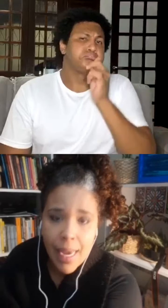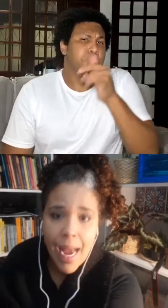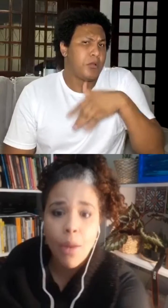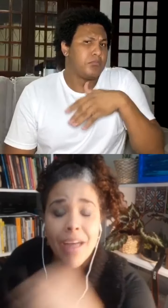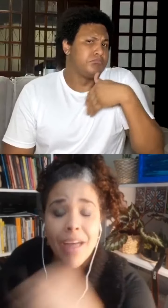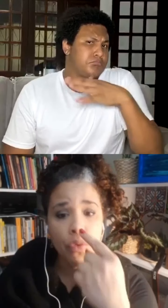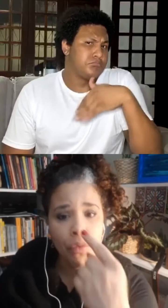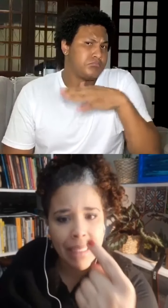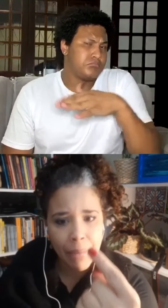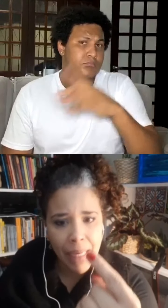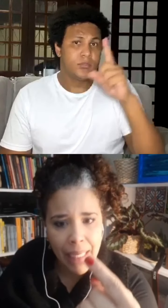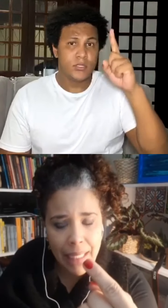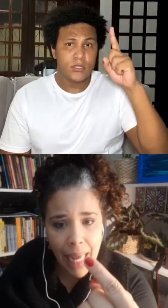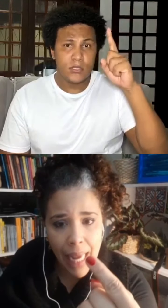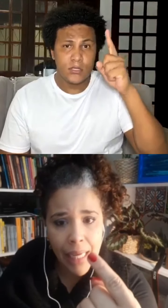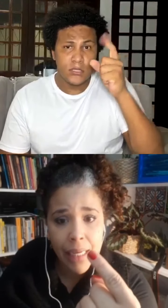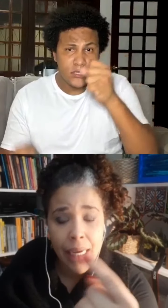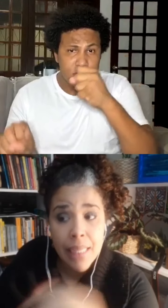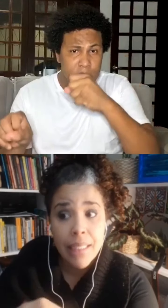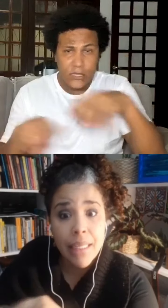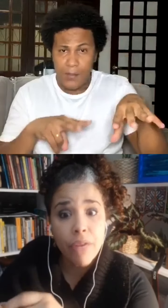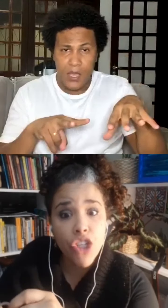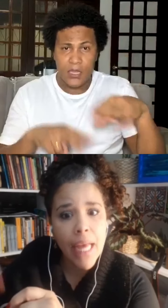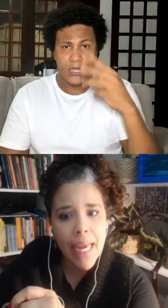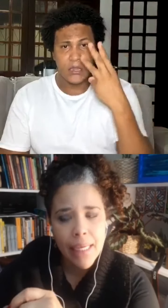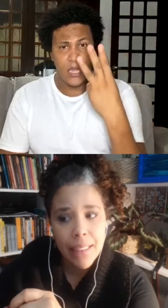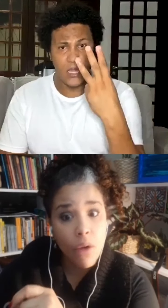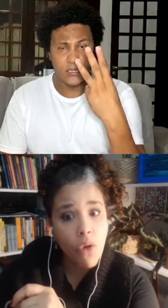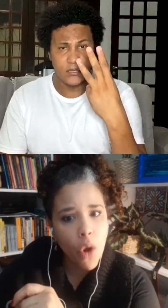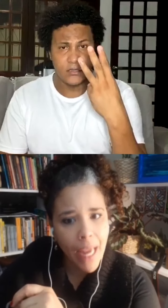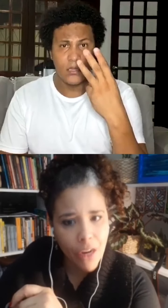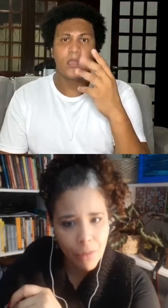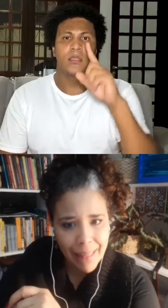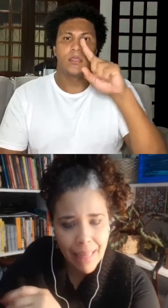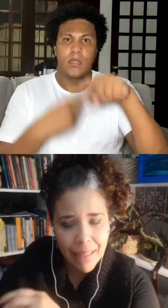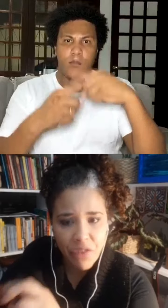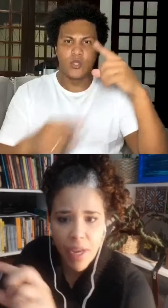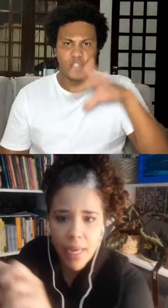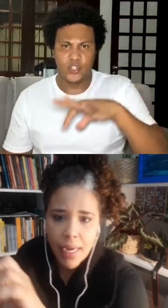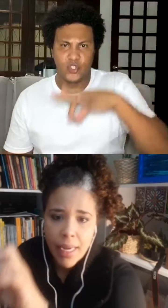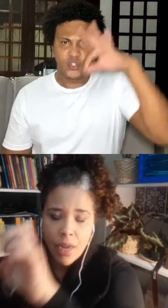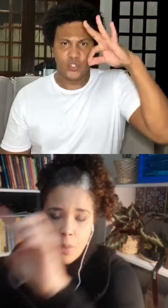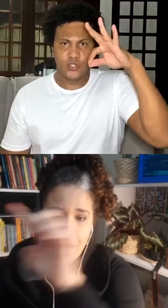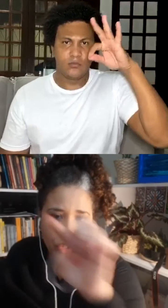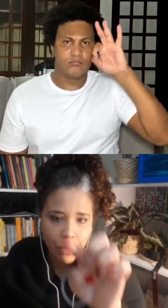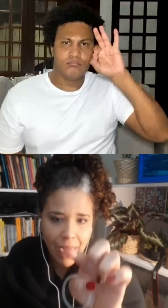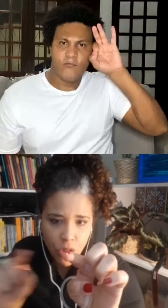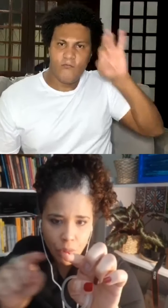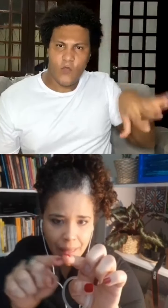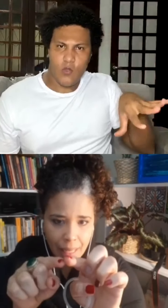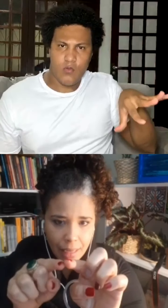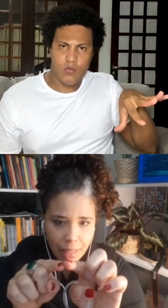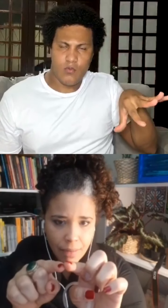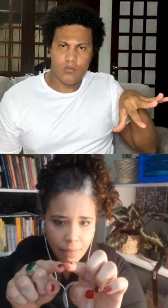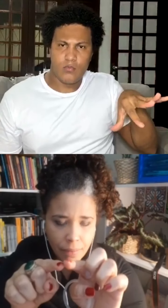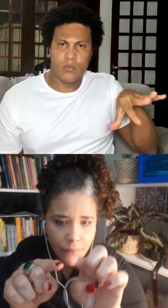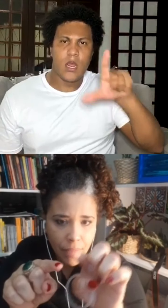Aí eu passo uma semana sem. Se eu coloquei numa terça-feira, eu passo mais uma